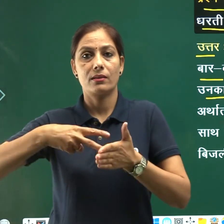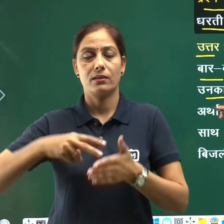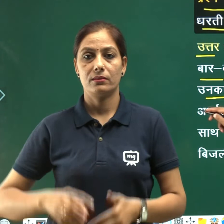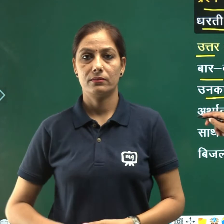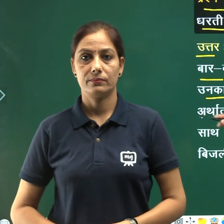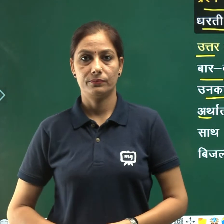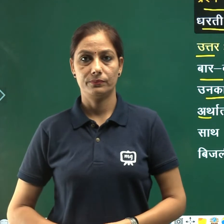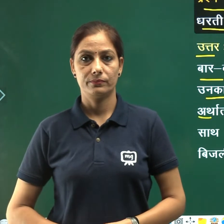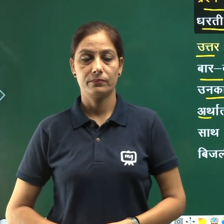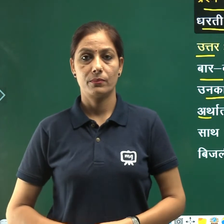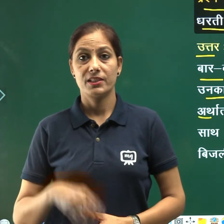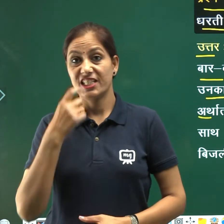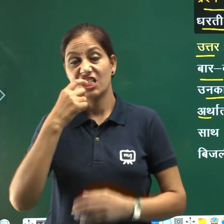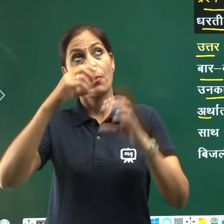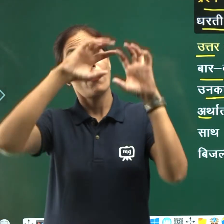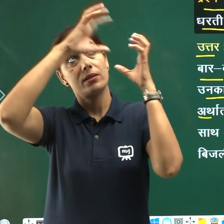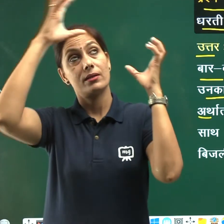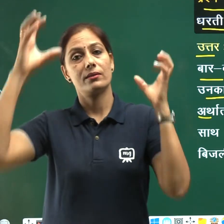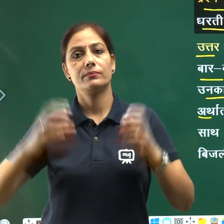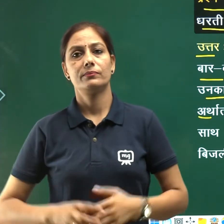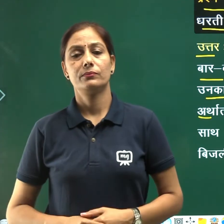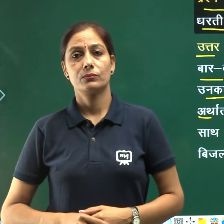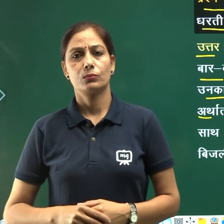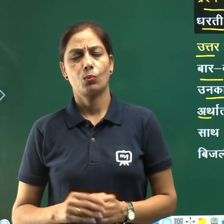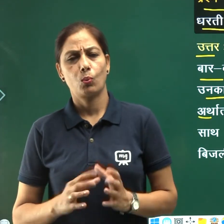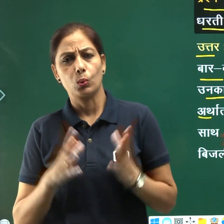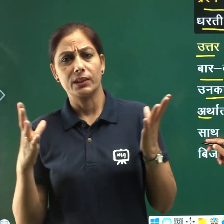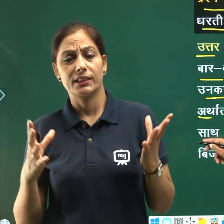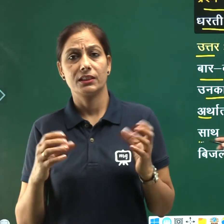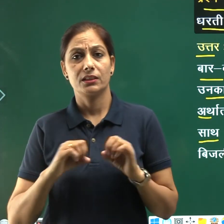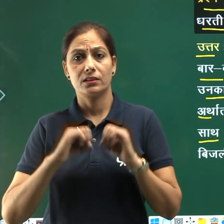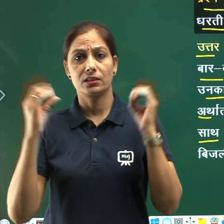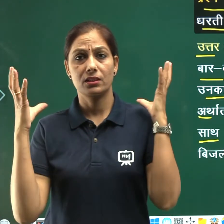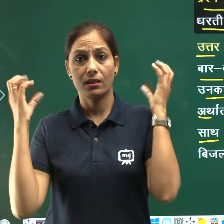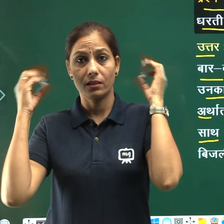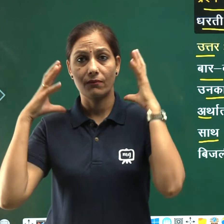अर्थात बादल तेज गरज के साथ